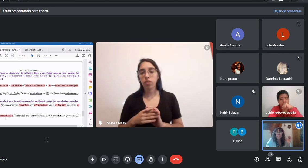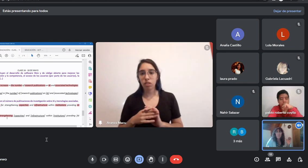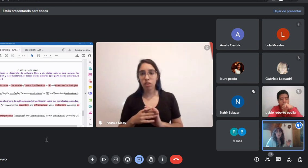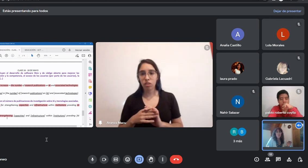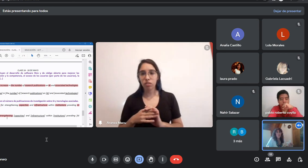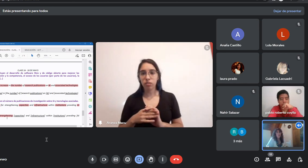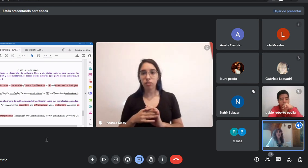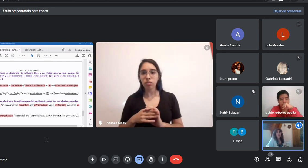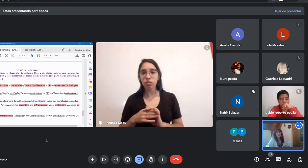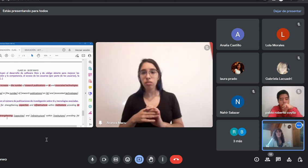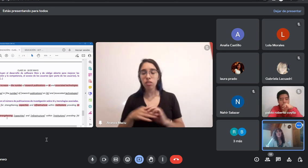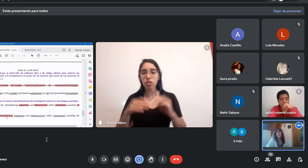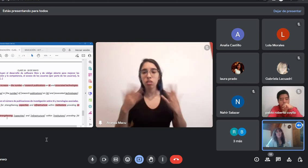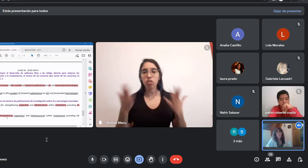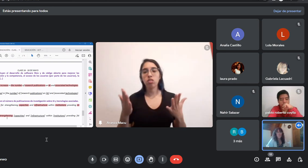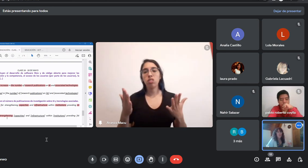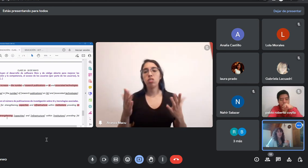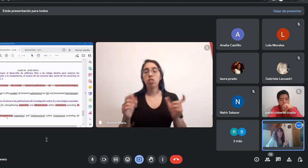de la preposición